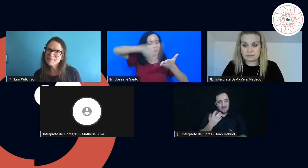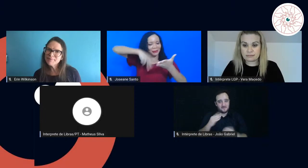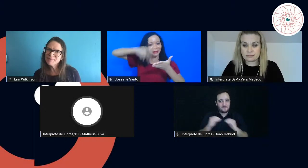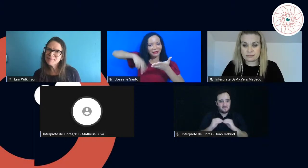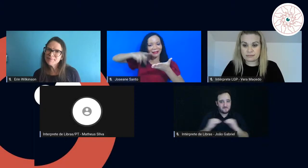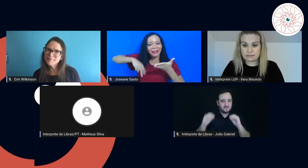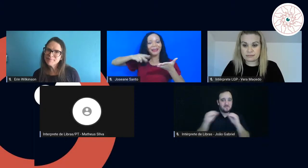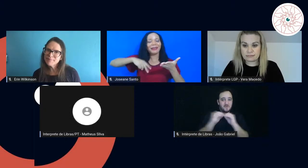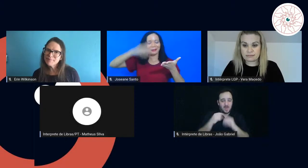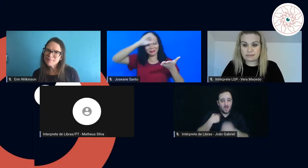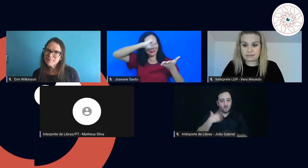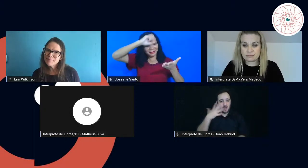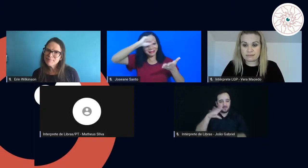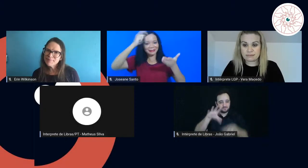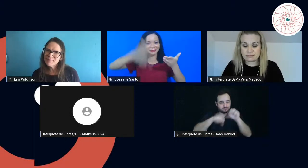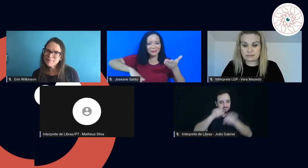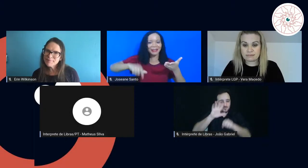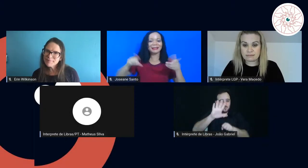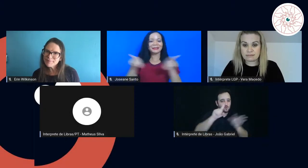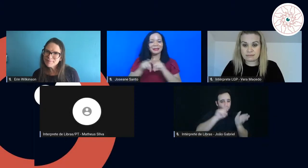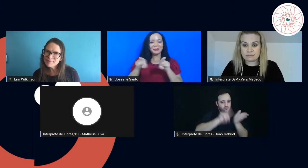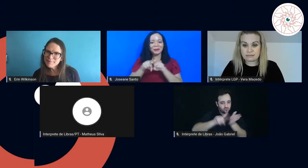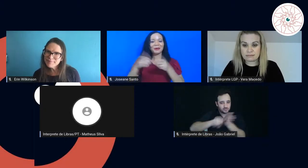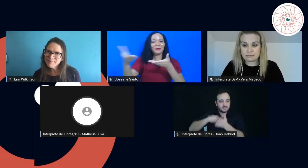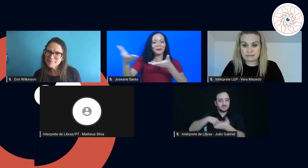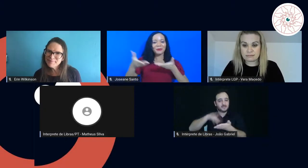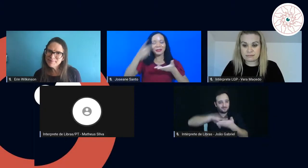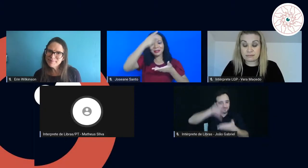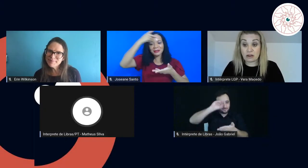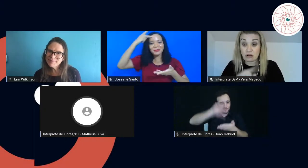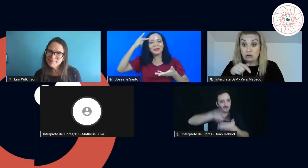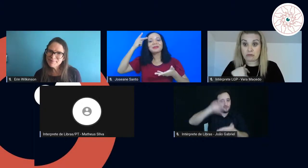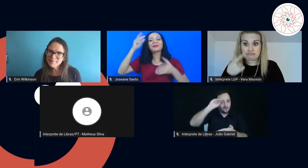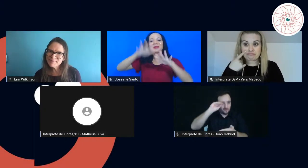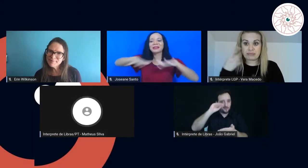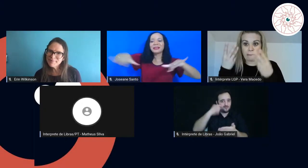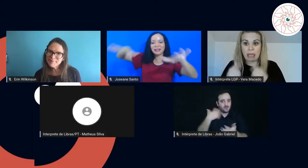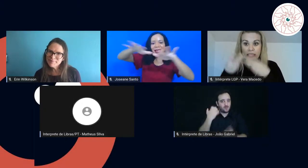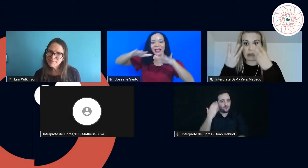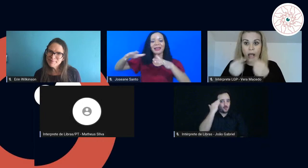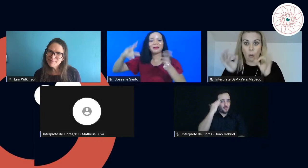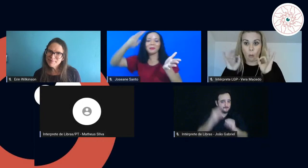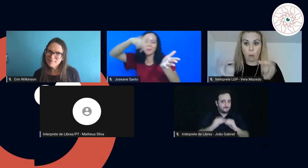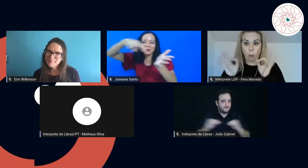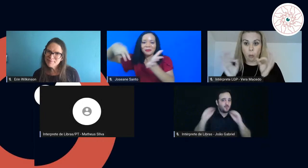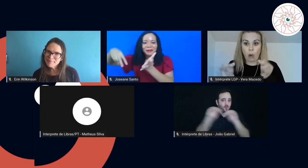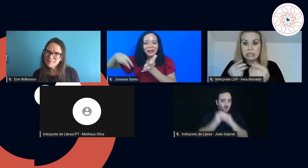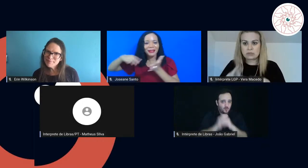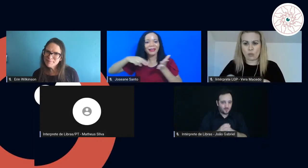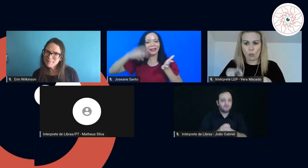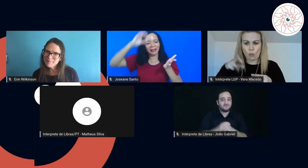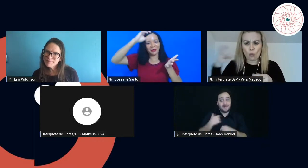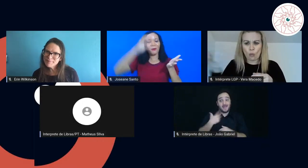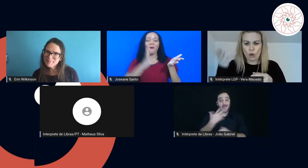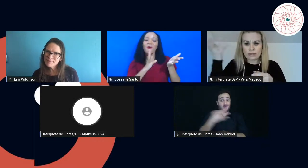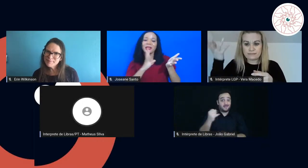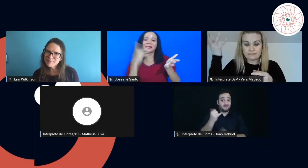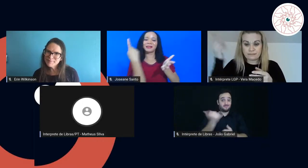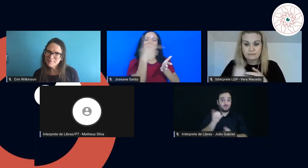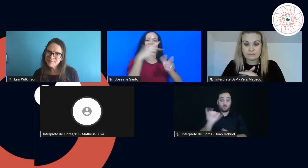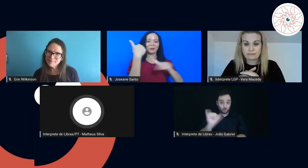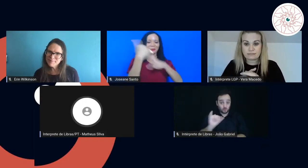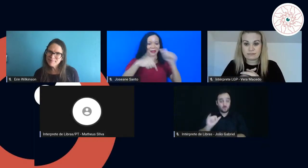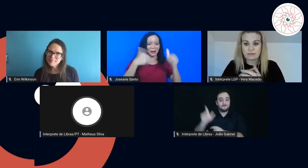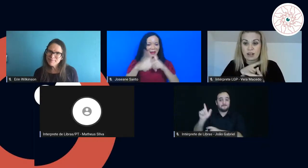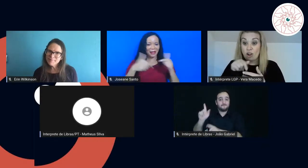Muito bem. Eh, a gente vê que esse material realmente é um material muito rico, né,